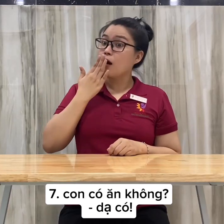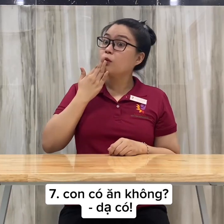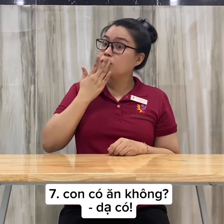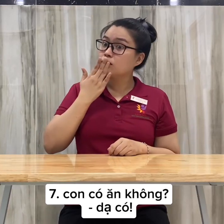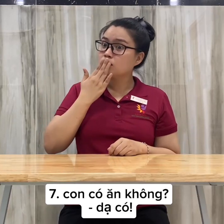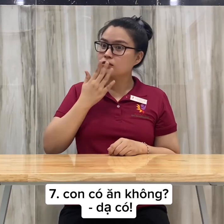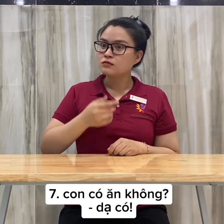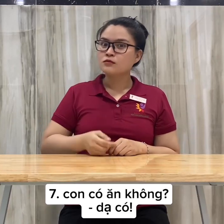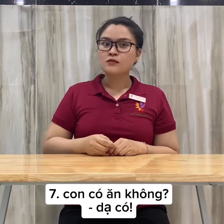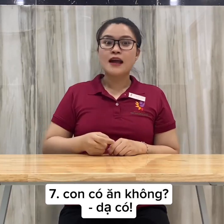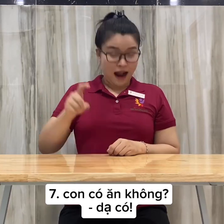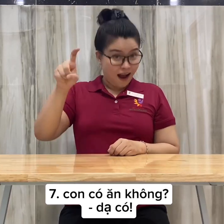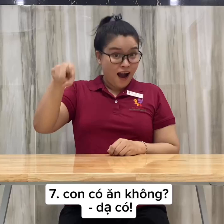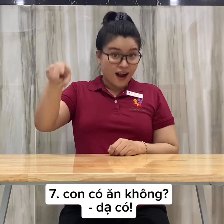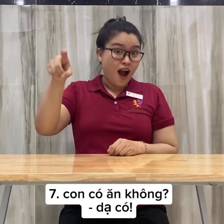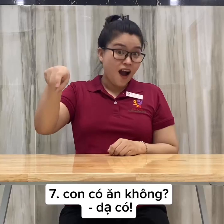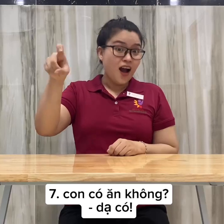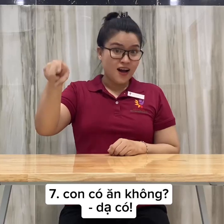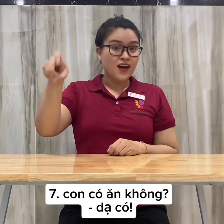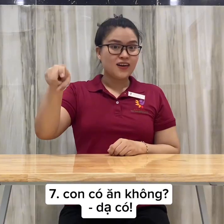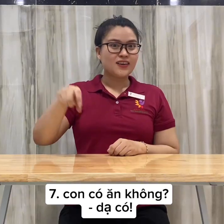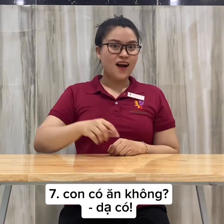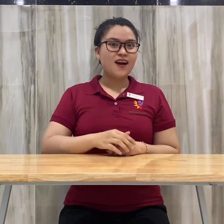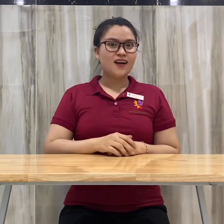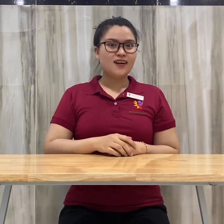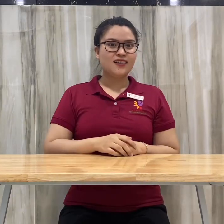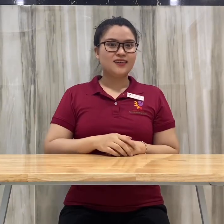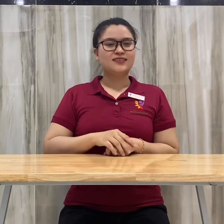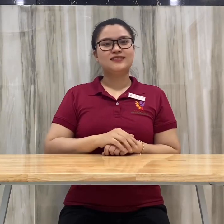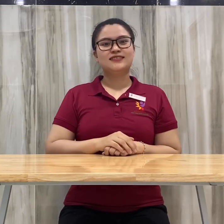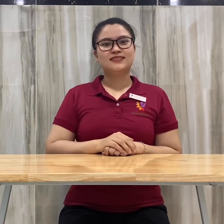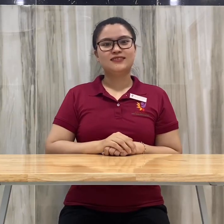Con có ăn không? Dạ có.